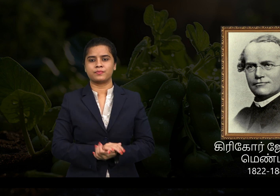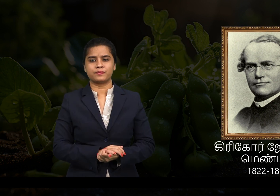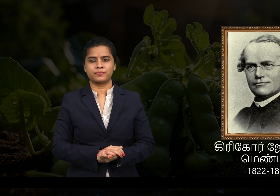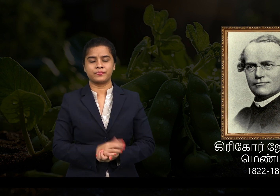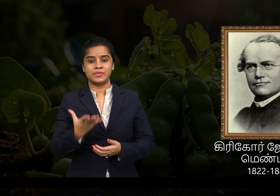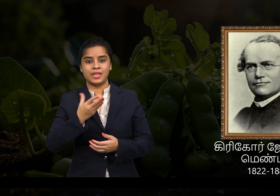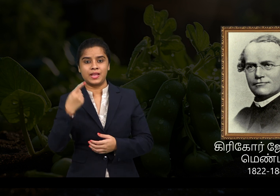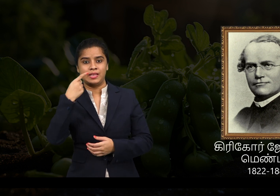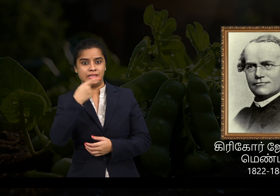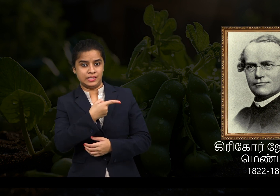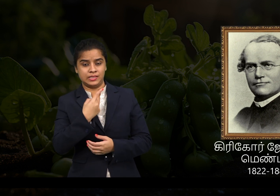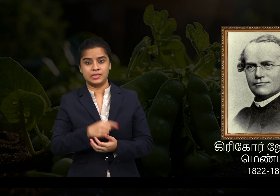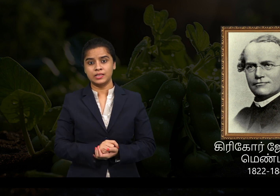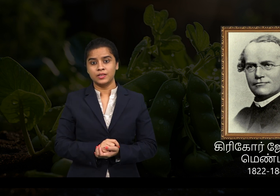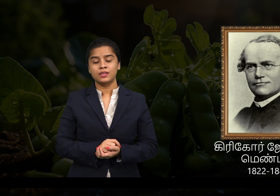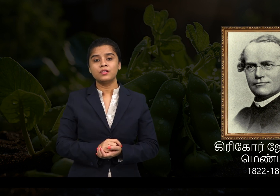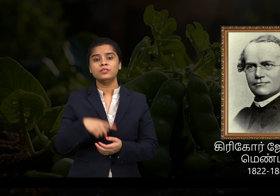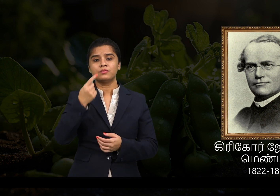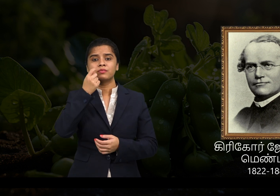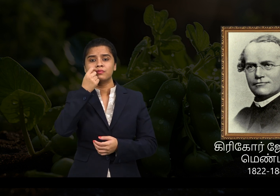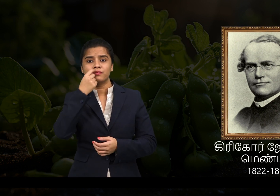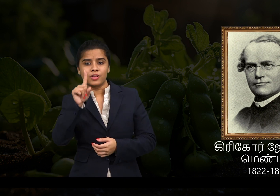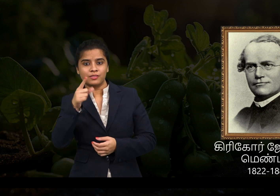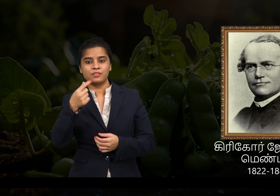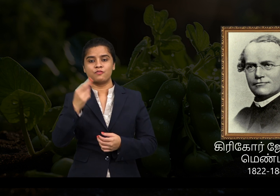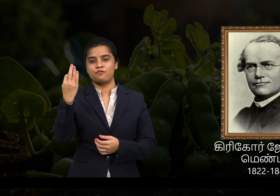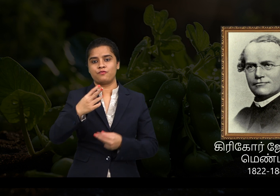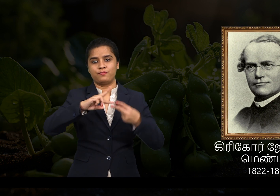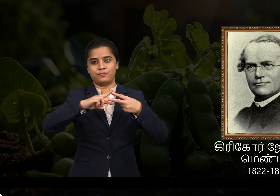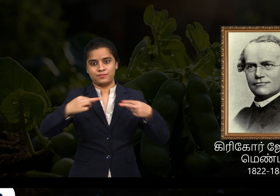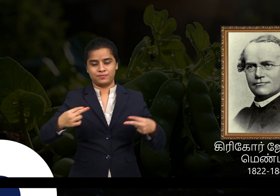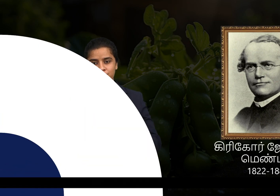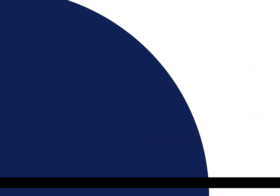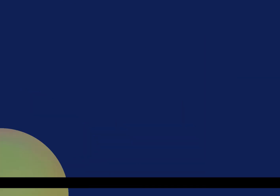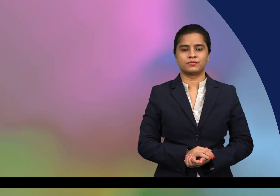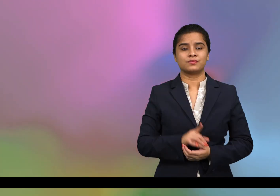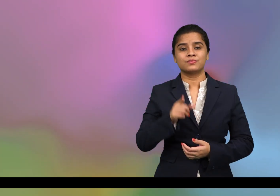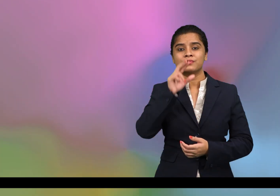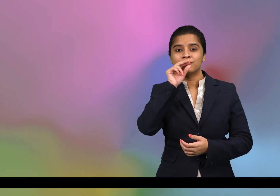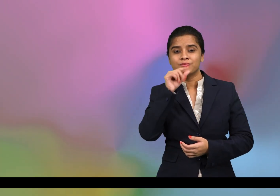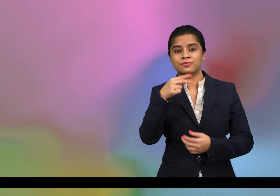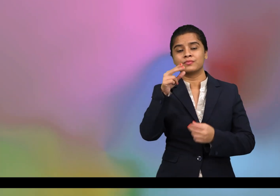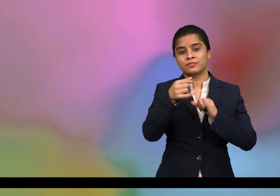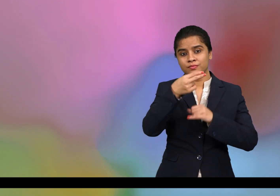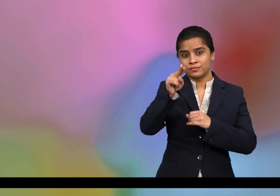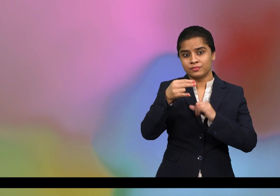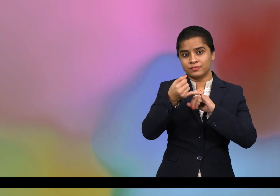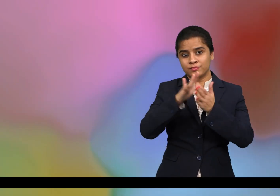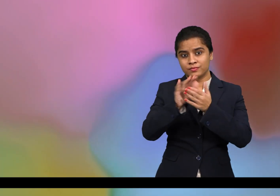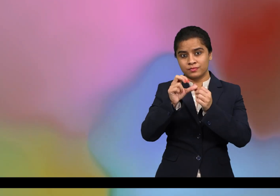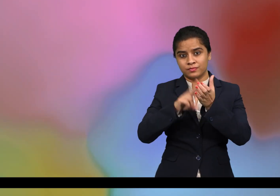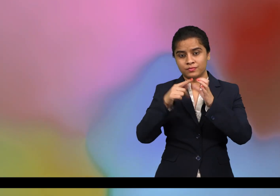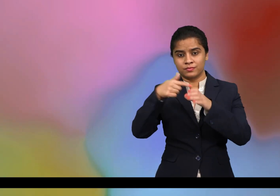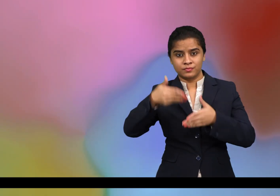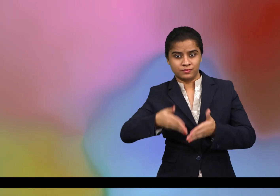அவர் நவீன மரபியலின் தந்தை என்று அழைக்கப்படுகிறார் என்பதையும் நீங்கள் அறிவீர்கள். நான்